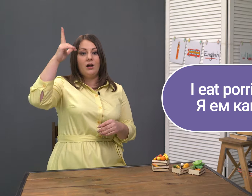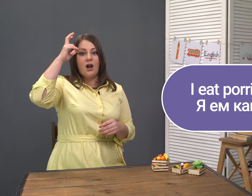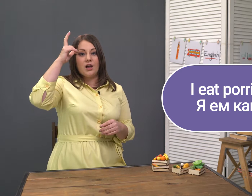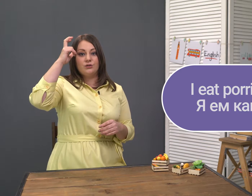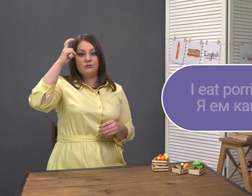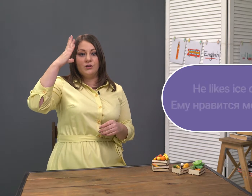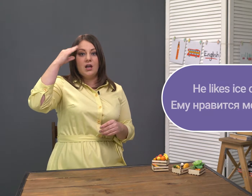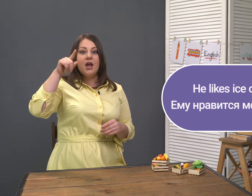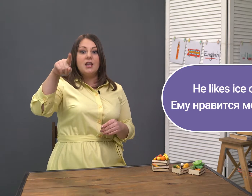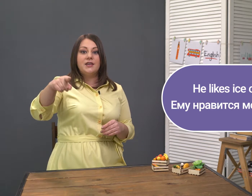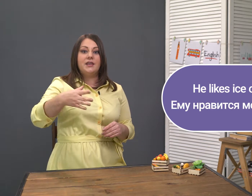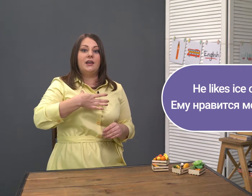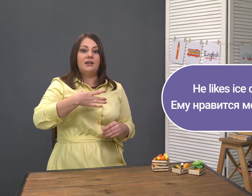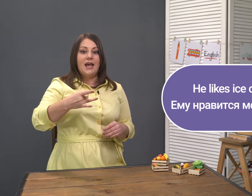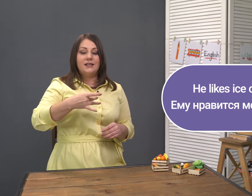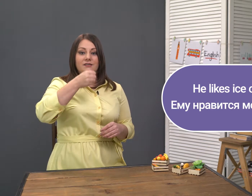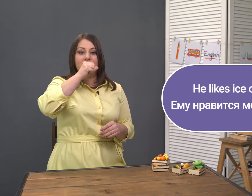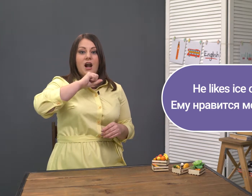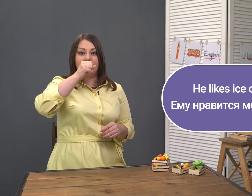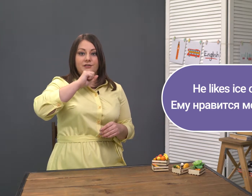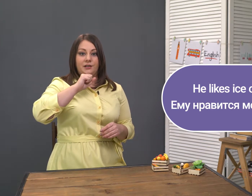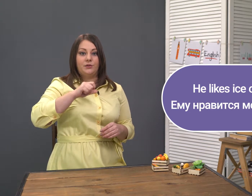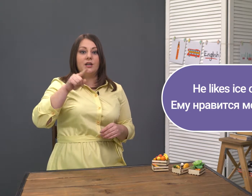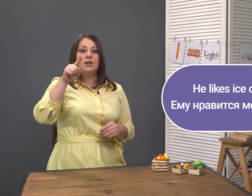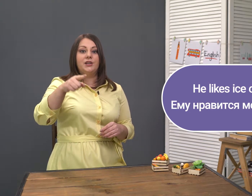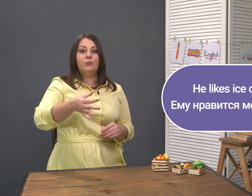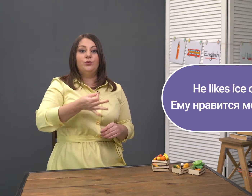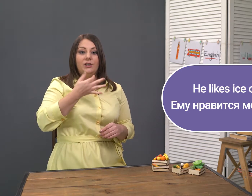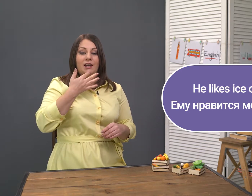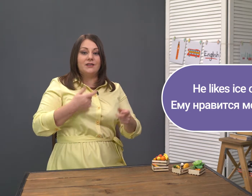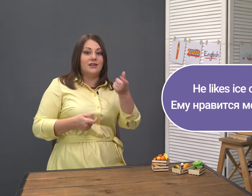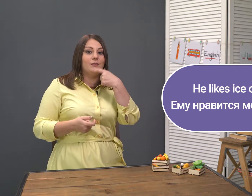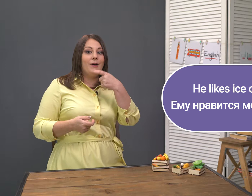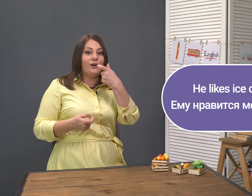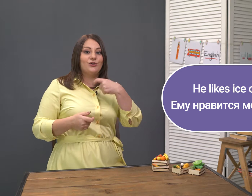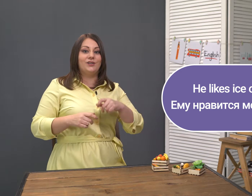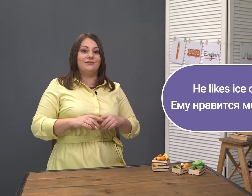кашу. He likes ice cream. Ему нравятся мороженое.